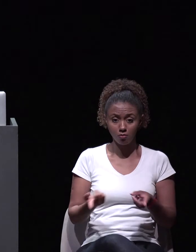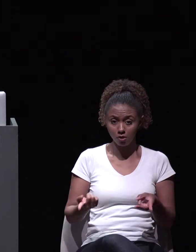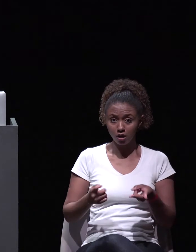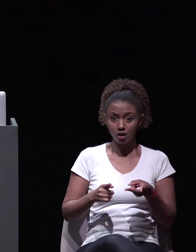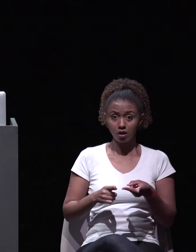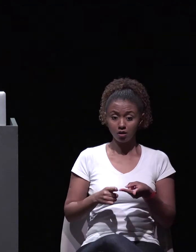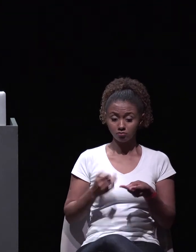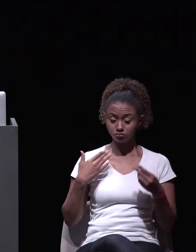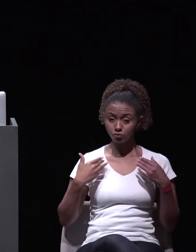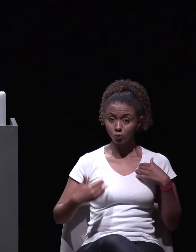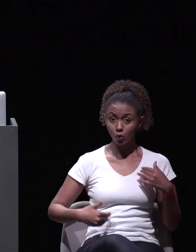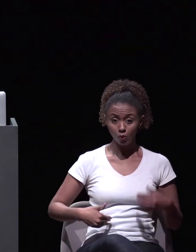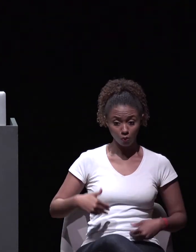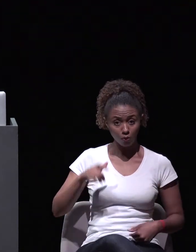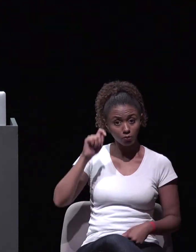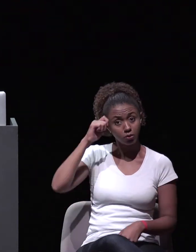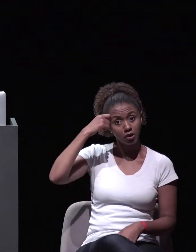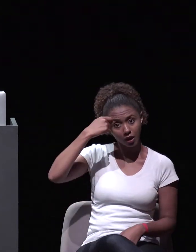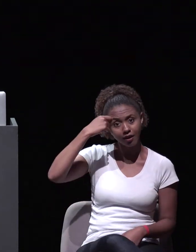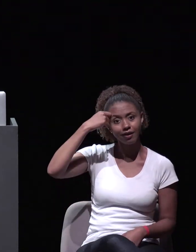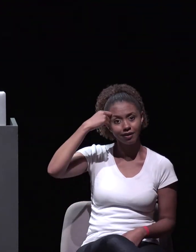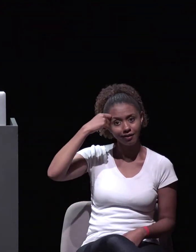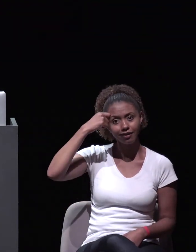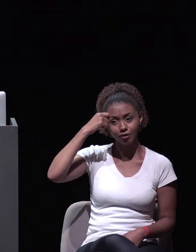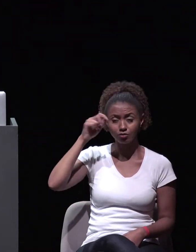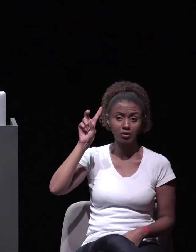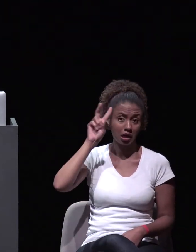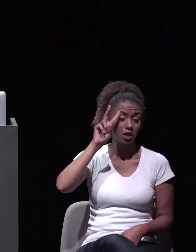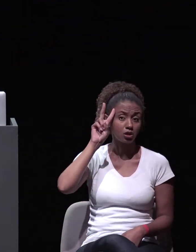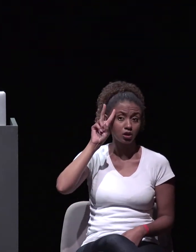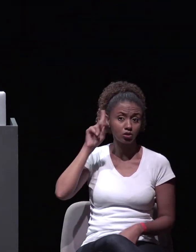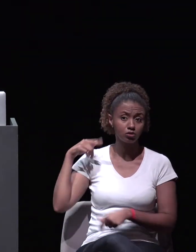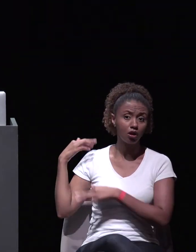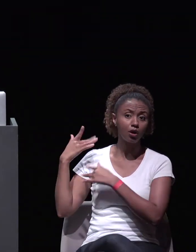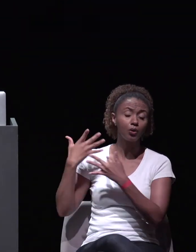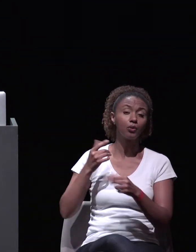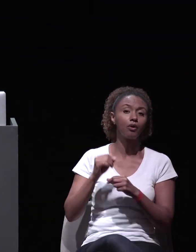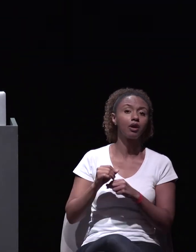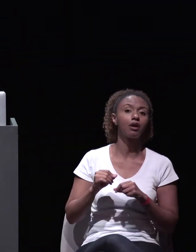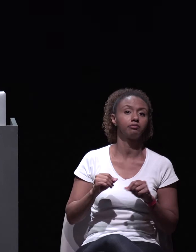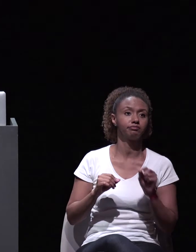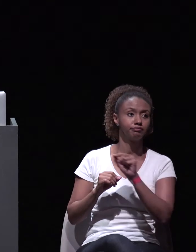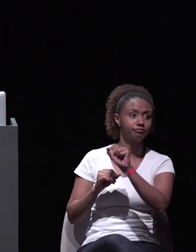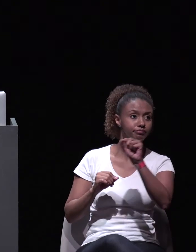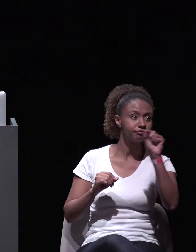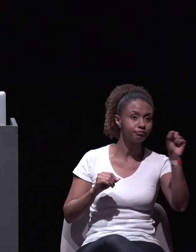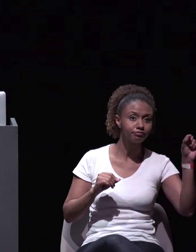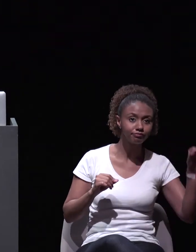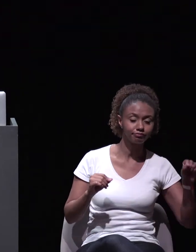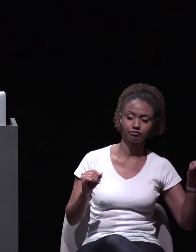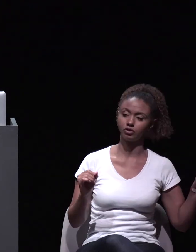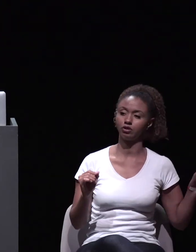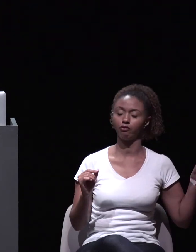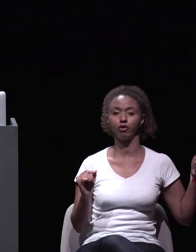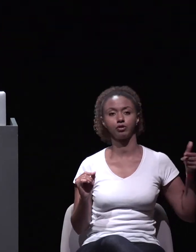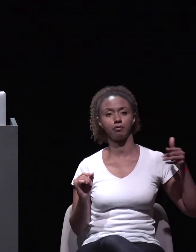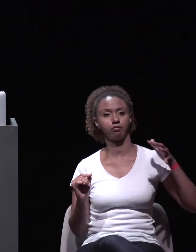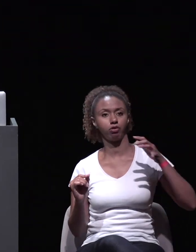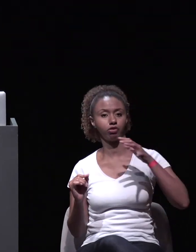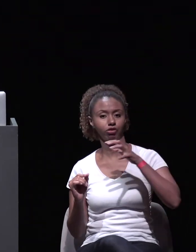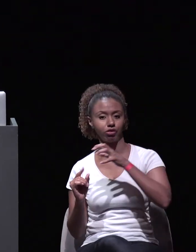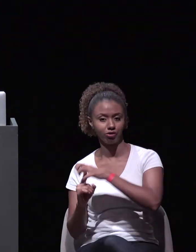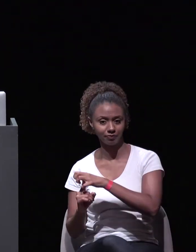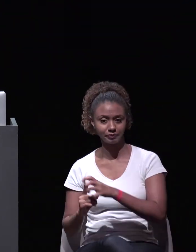tem esses corpos negros, né? Tem essa história, na verdade, de serem manipulados e apoderados por outrem, né? O